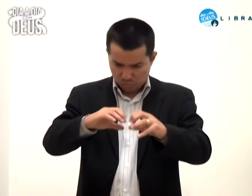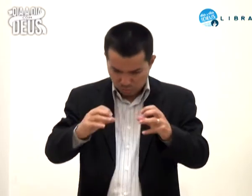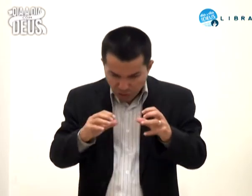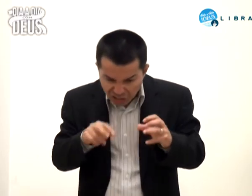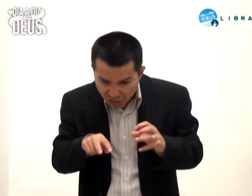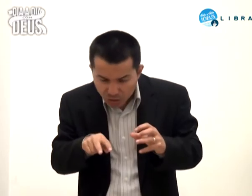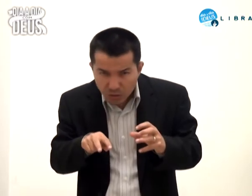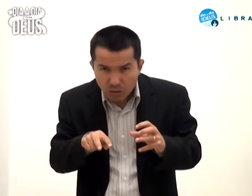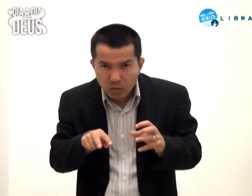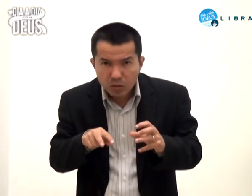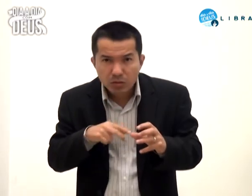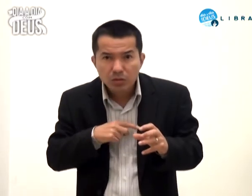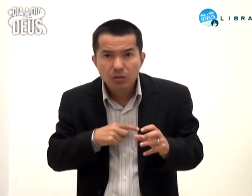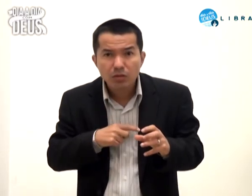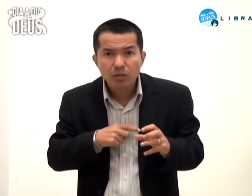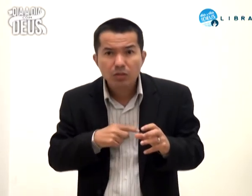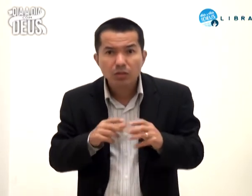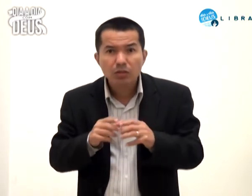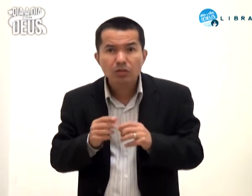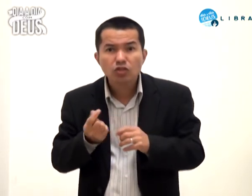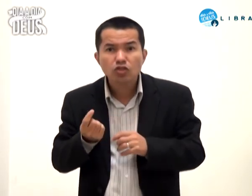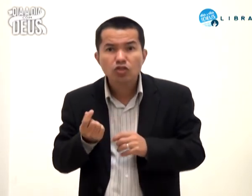fibras tinha uma nota de dinheiro ali.